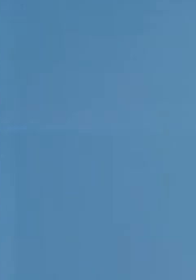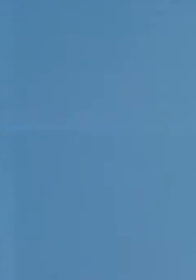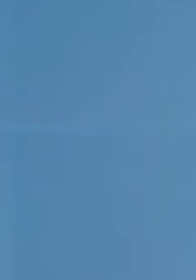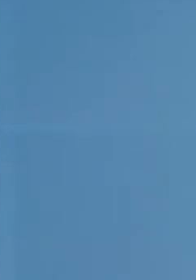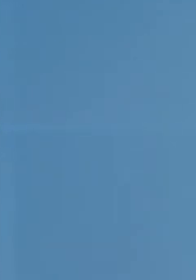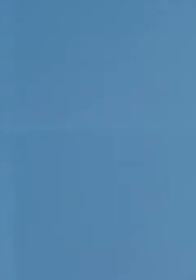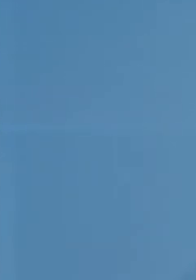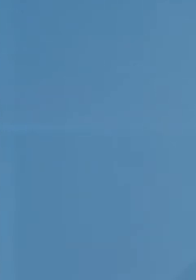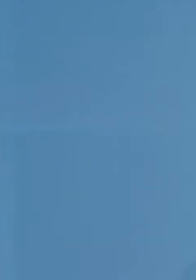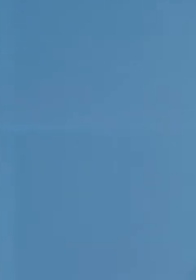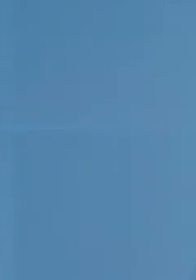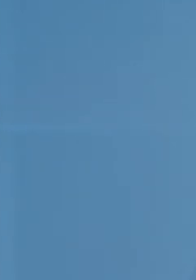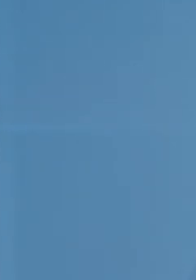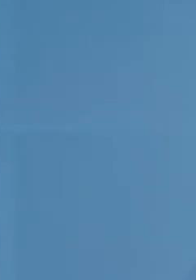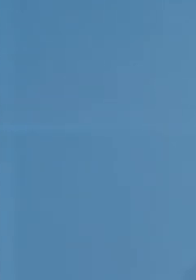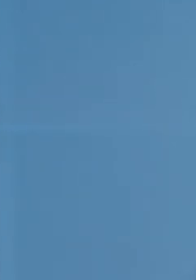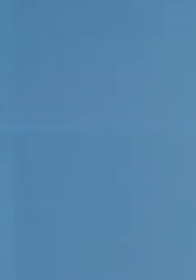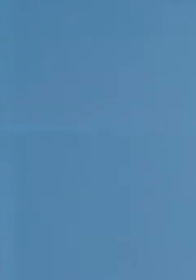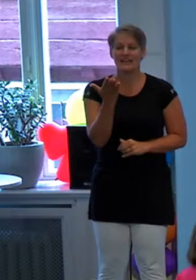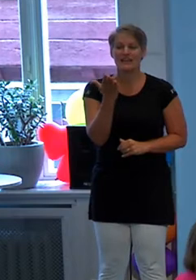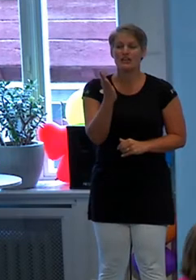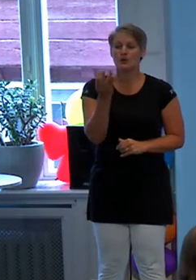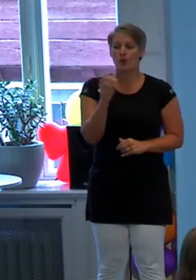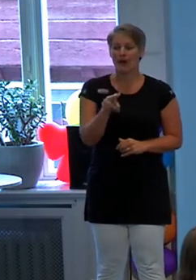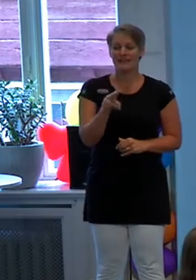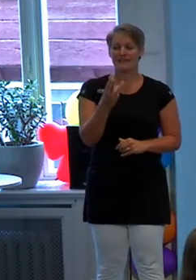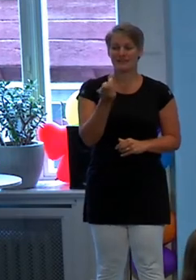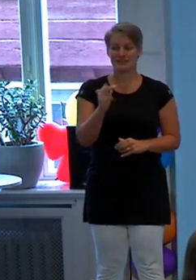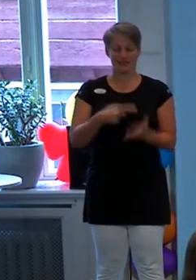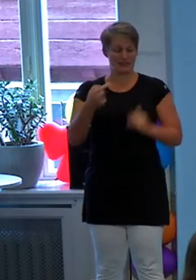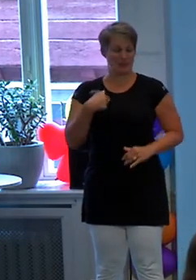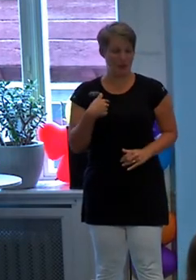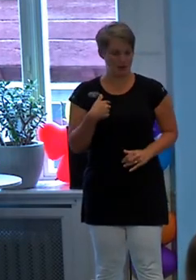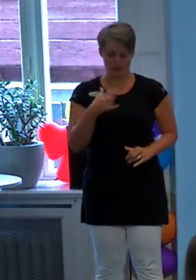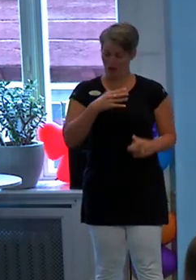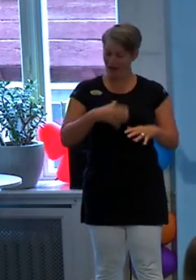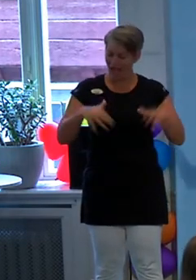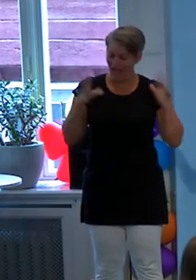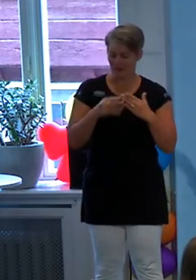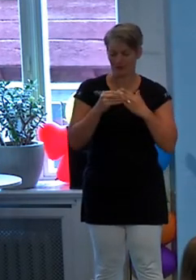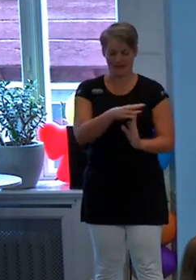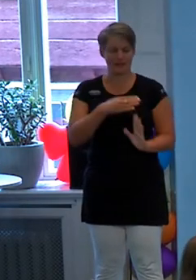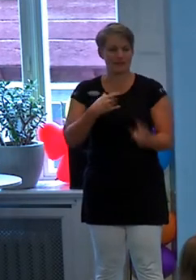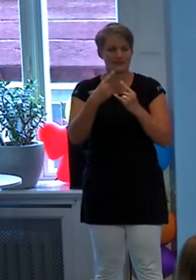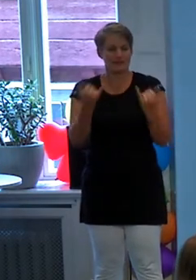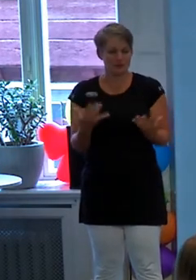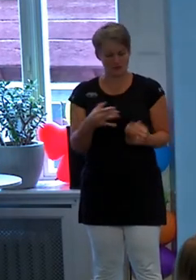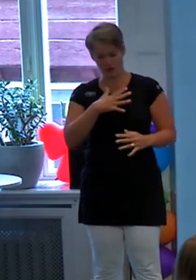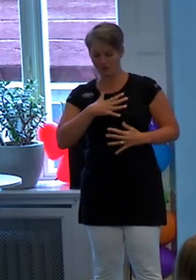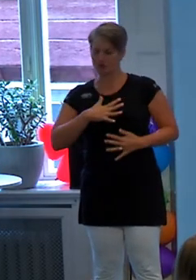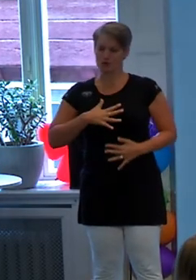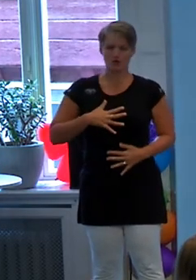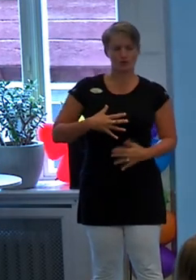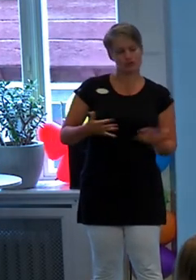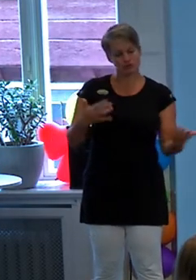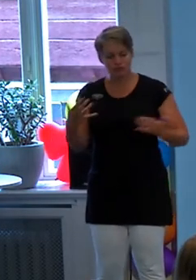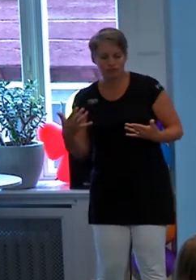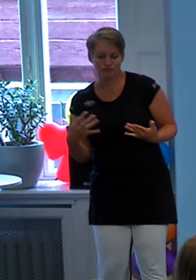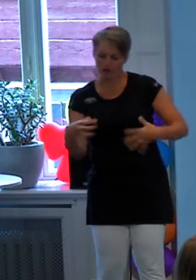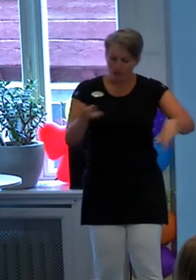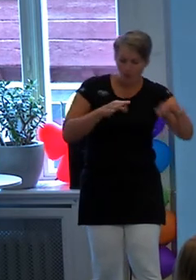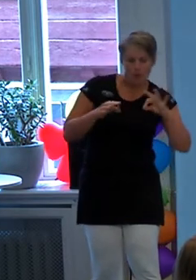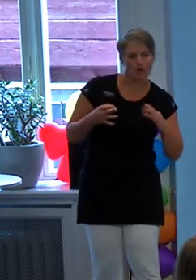kontakt. Johan Wester heter jag. Jag har det stora nöjet att få leda det här samtalet. Det ska vara väldigt skönt och vi ska få tag i lite